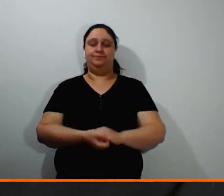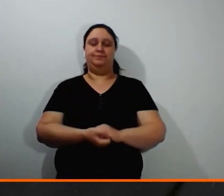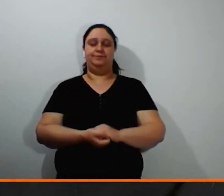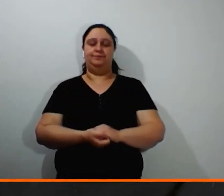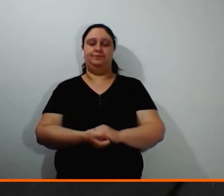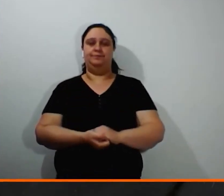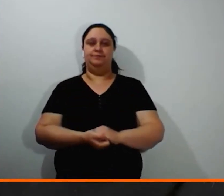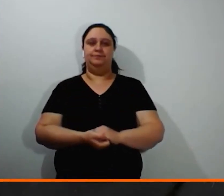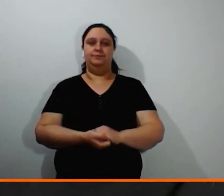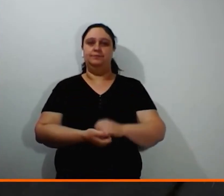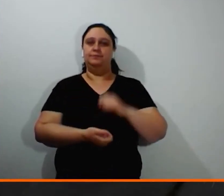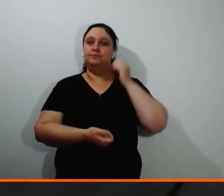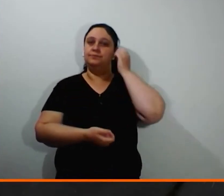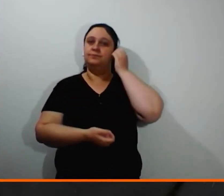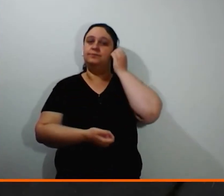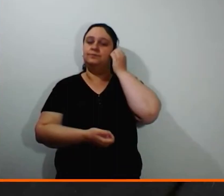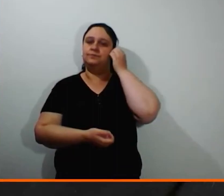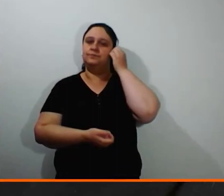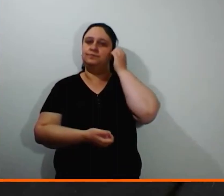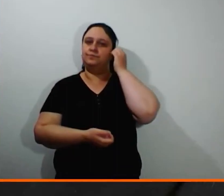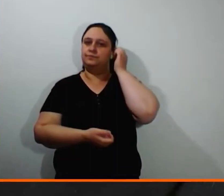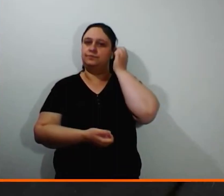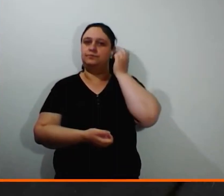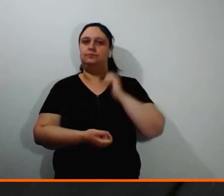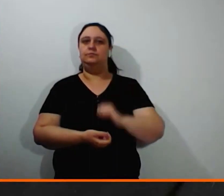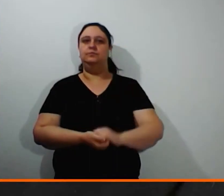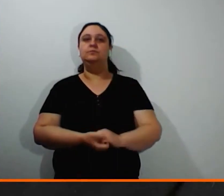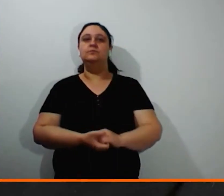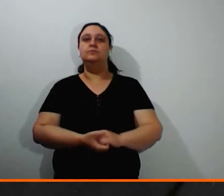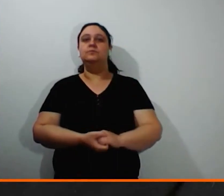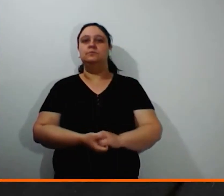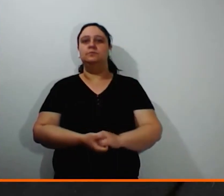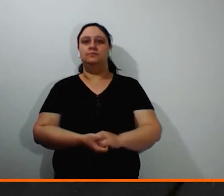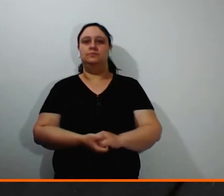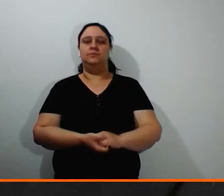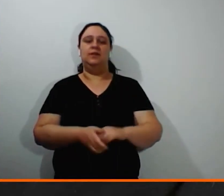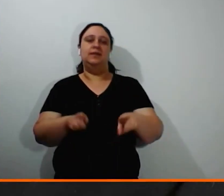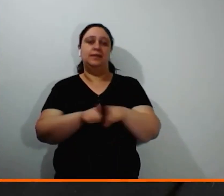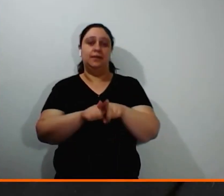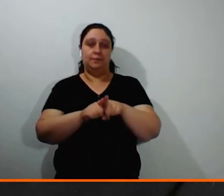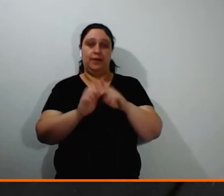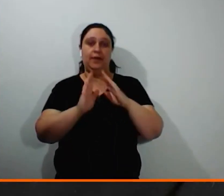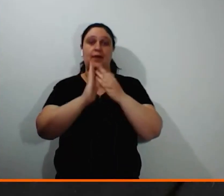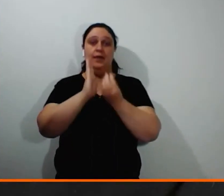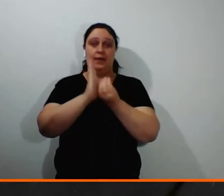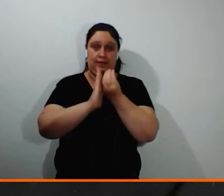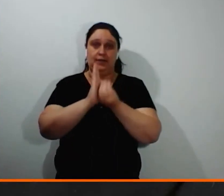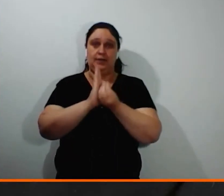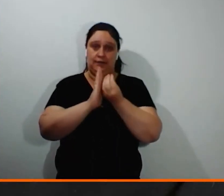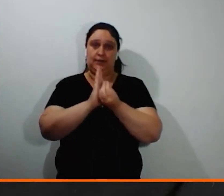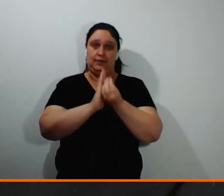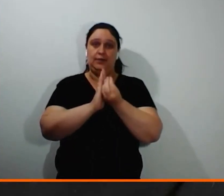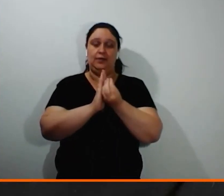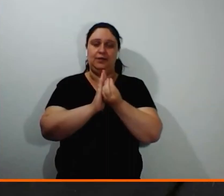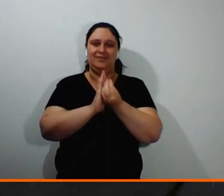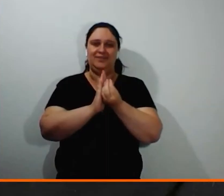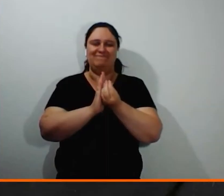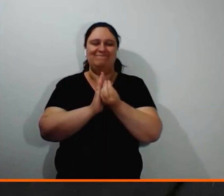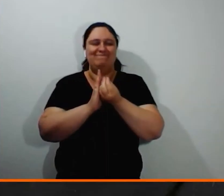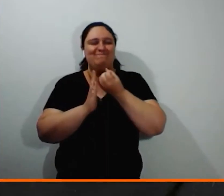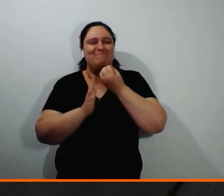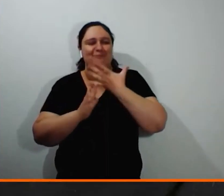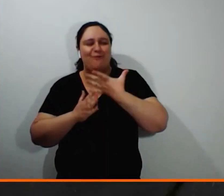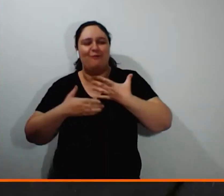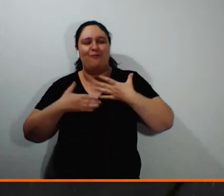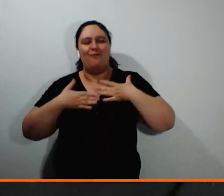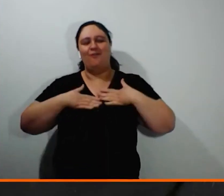irmãos, amados irmãos e irmãs, a vida da igreja é uma esfera gostosa, é um